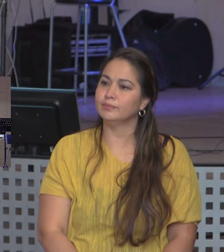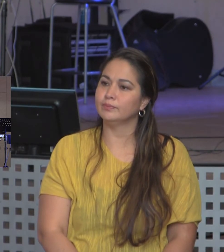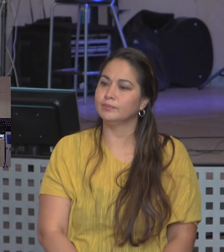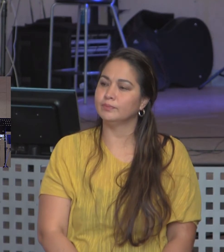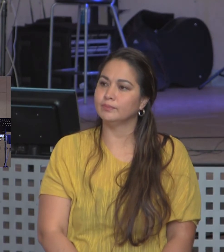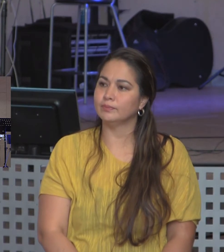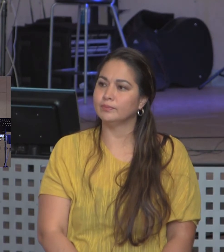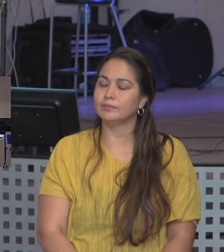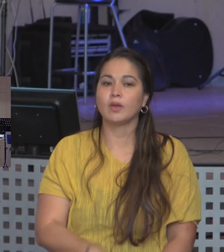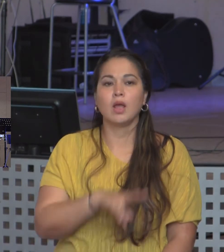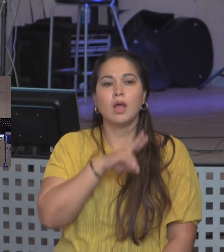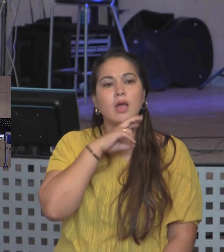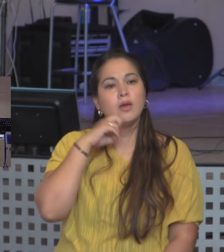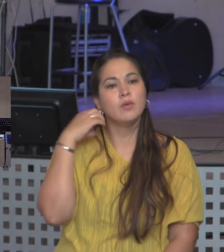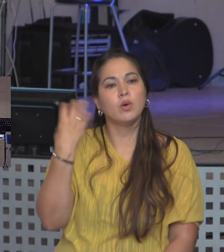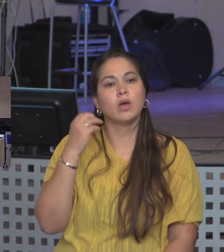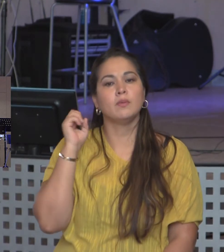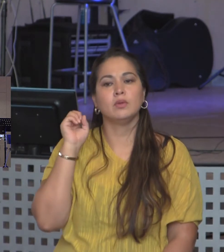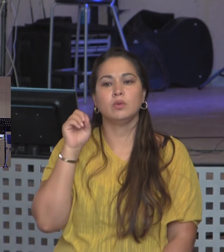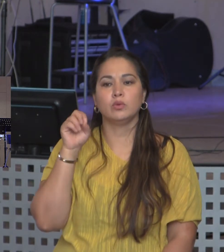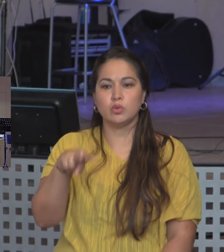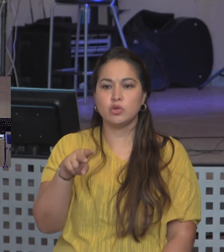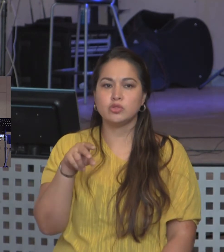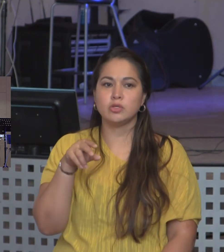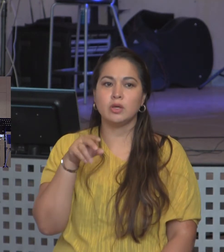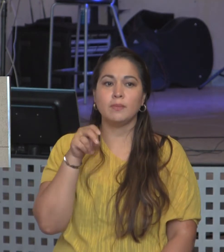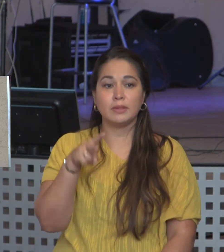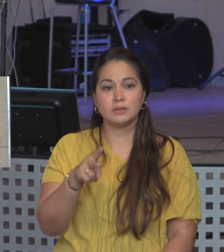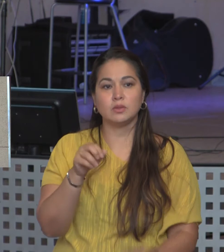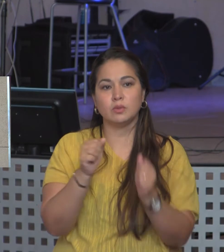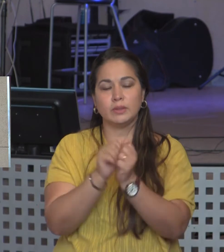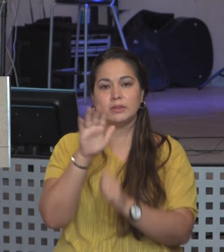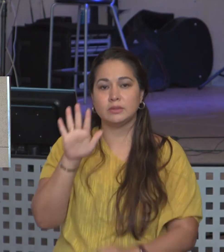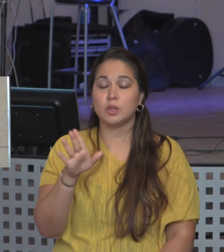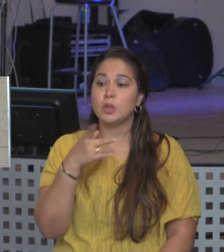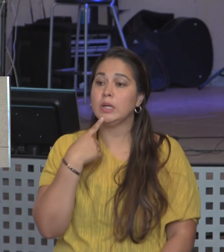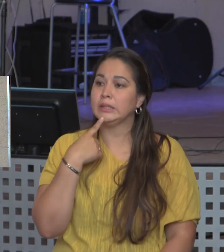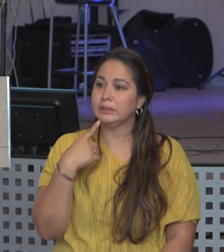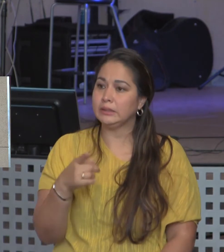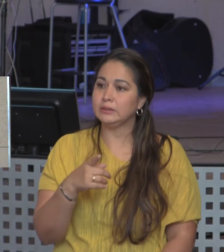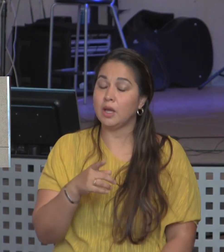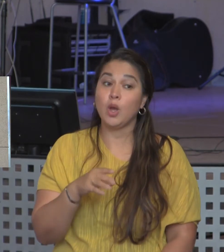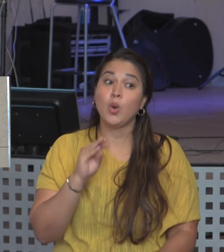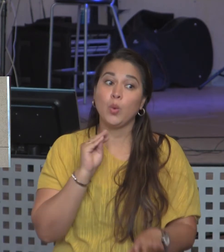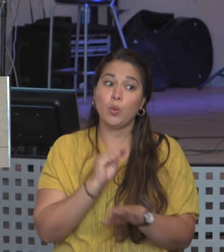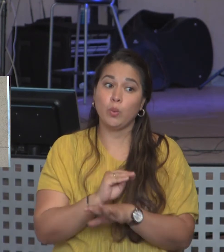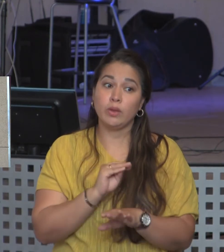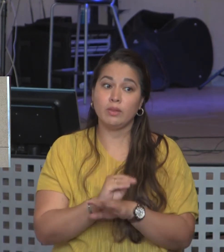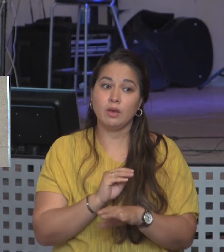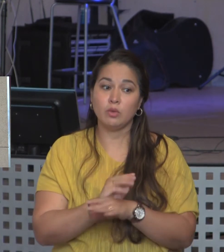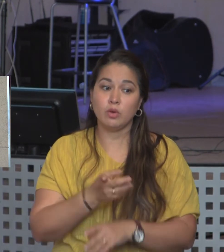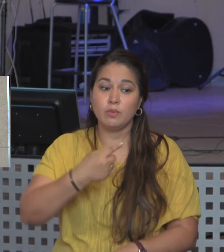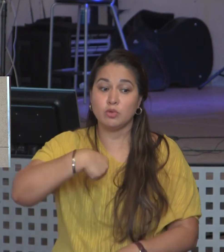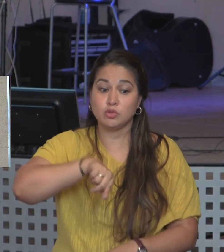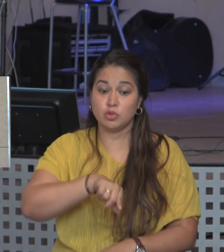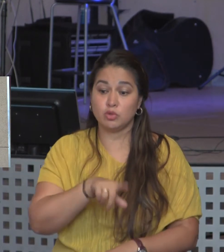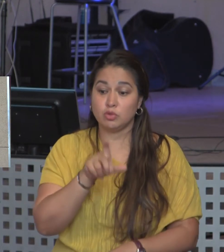Lo he hablado ya. Hebreos 12, 25. Mirad que no desechéis al que habla.